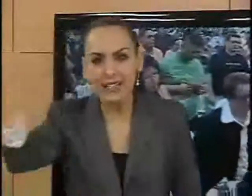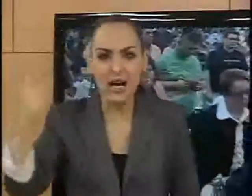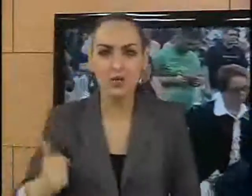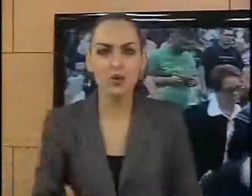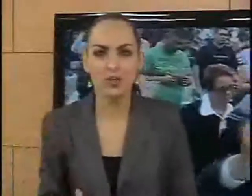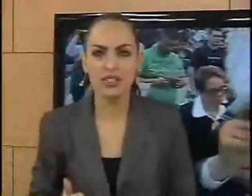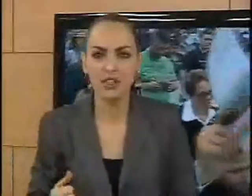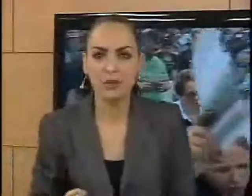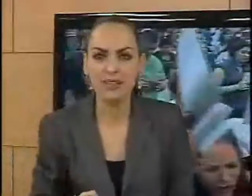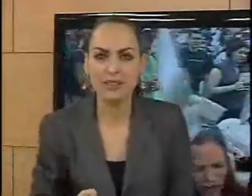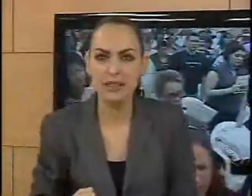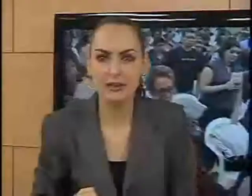atenção ao que você está pensando.